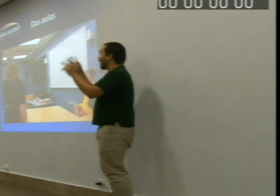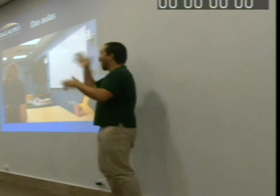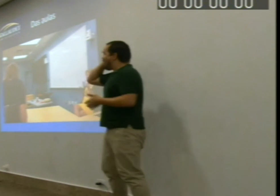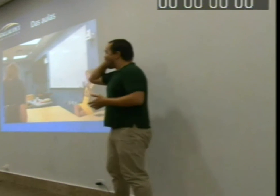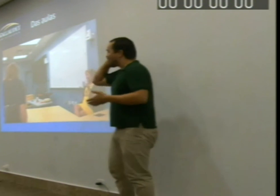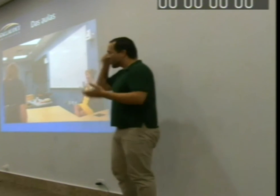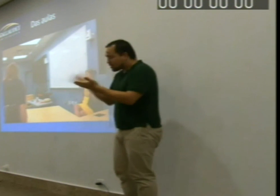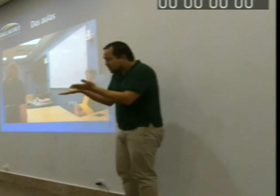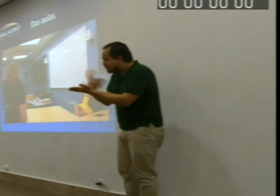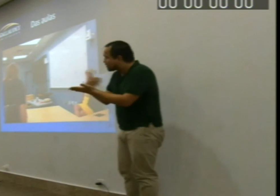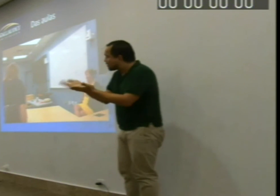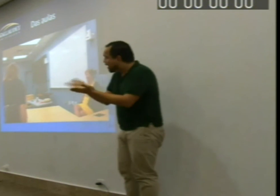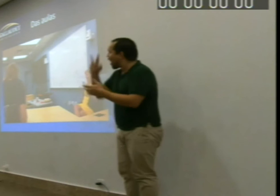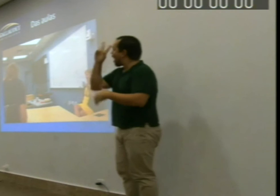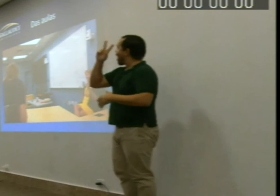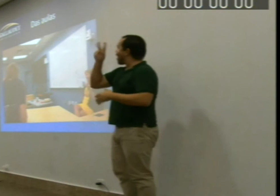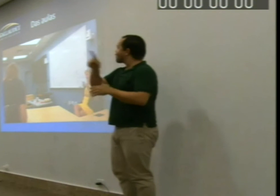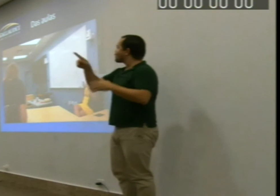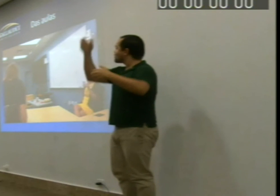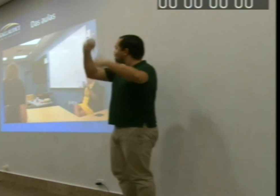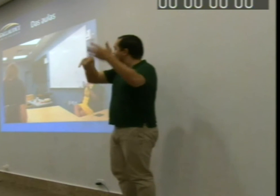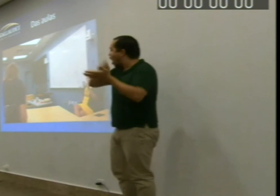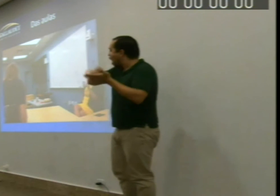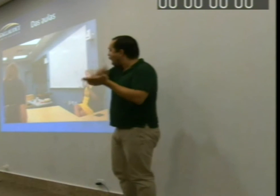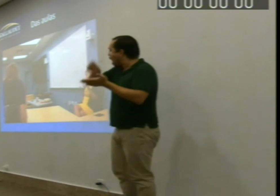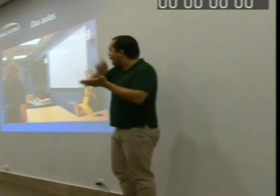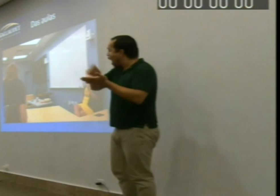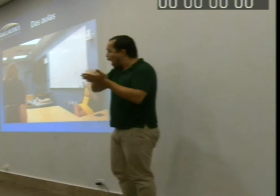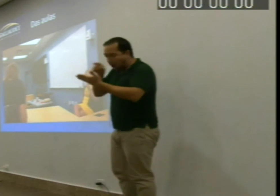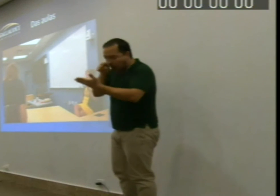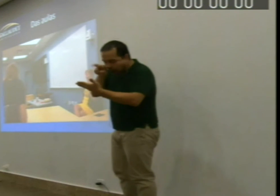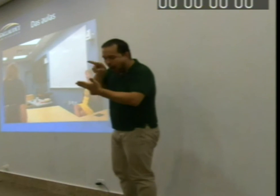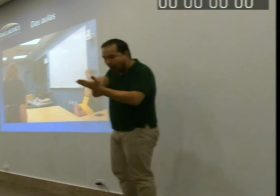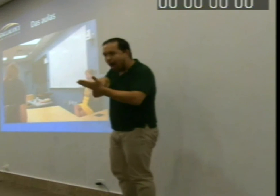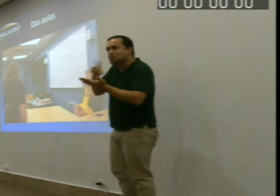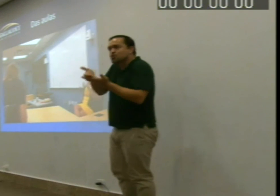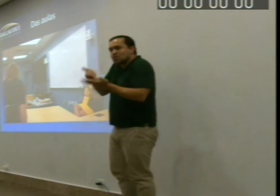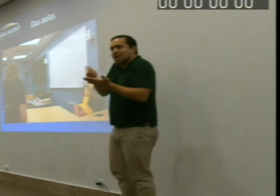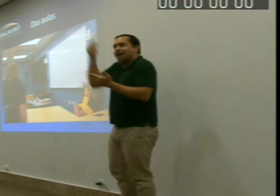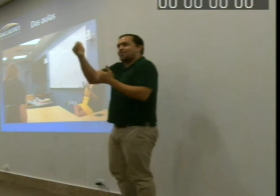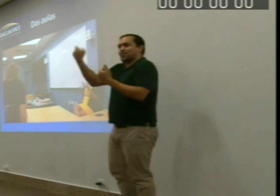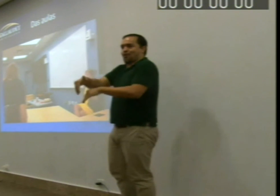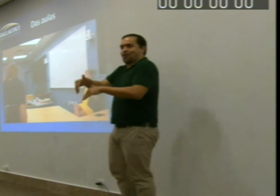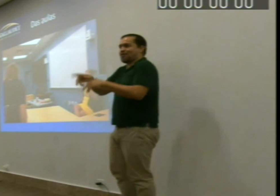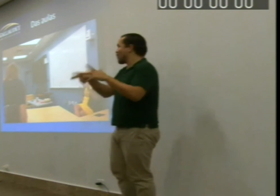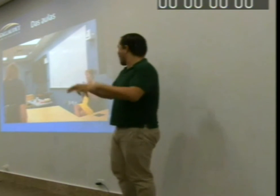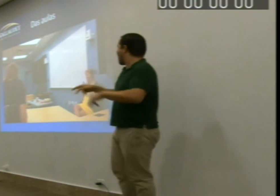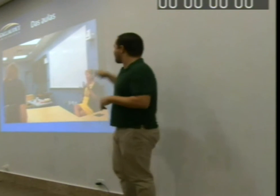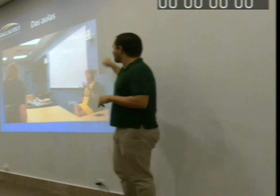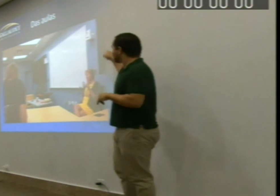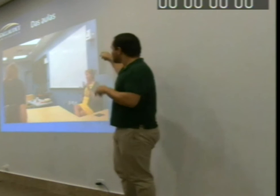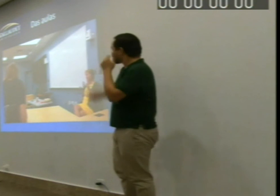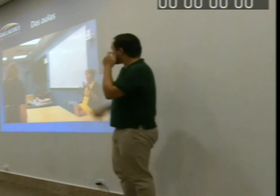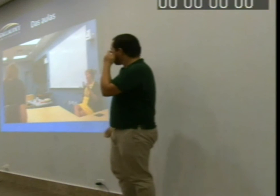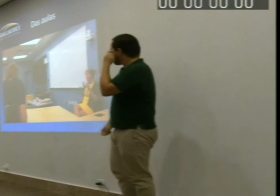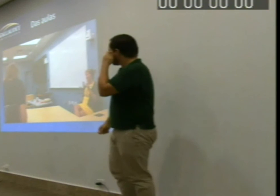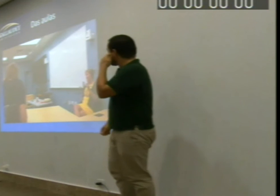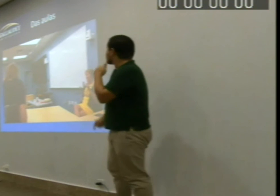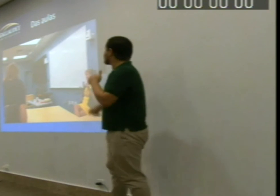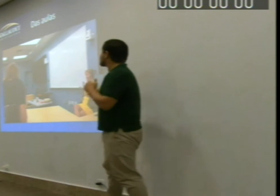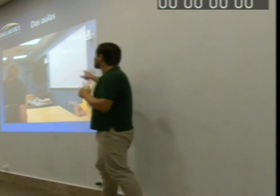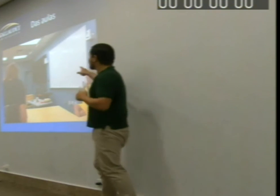tudo de novo igual ouvinte o ouvinte não faz isso com leitura o professor explica ele copia e depois ele consegue estudar pra